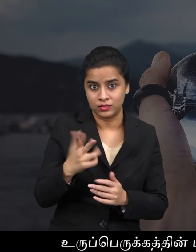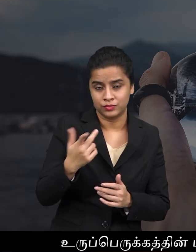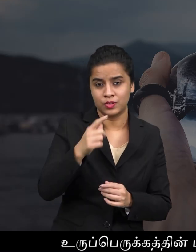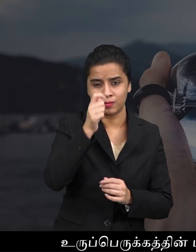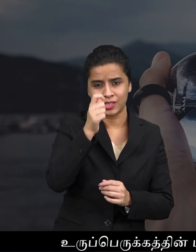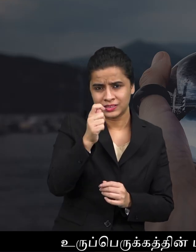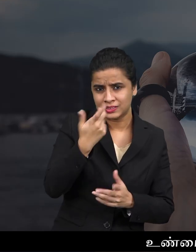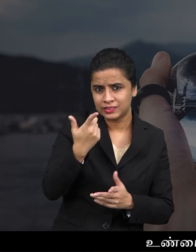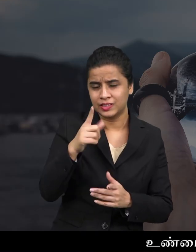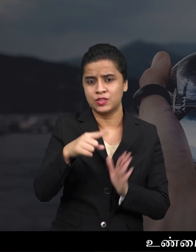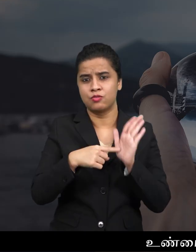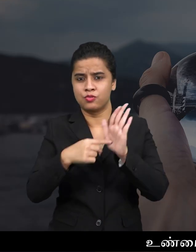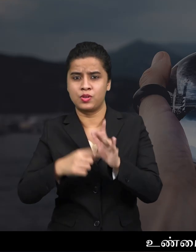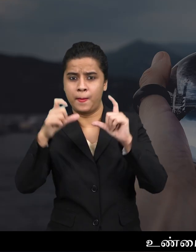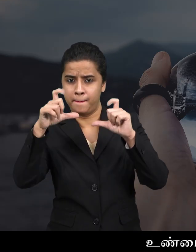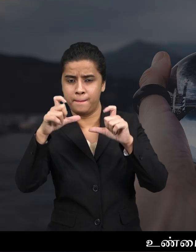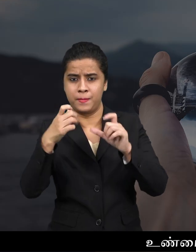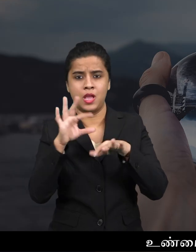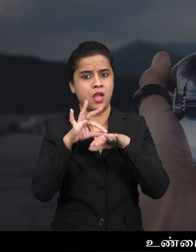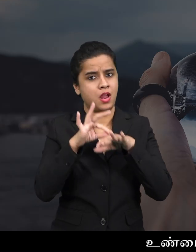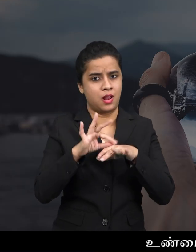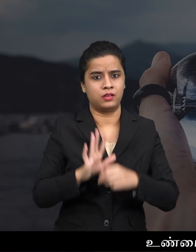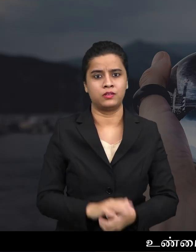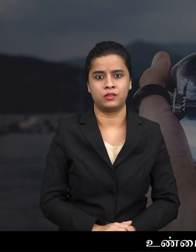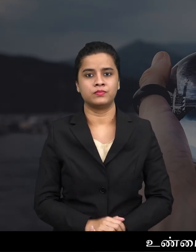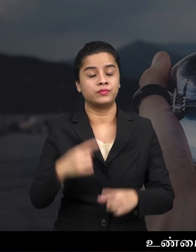அடையாளம் படம் உண்மையானது என்பதை குறிக்கிறது.